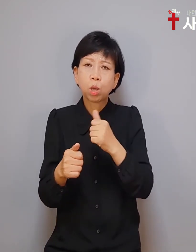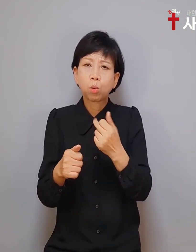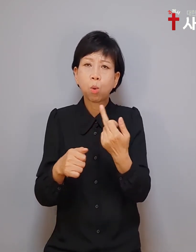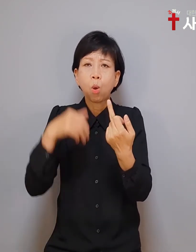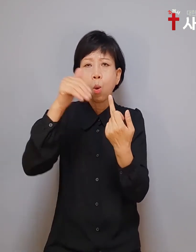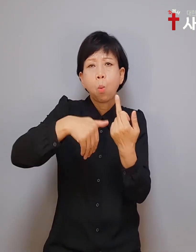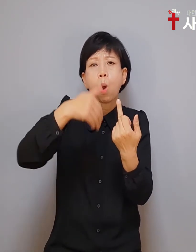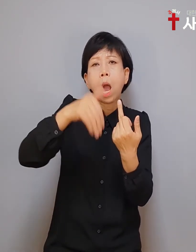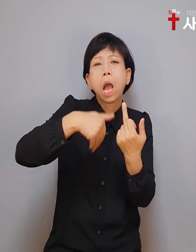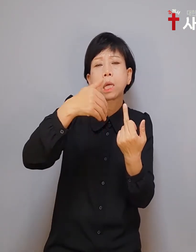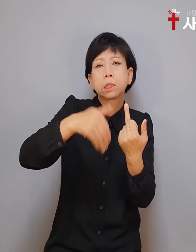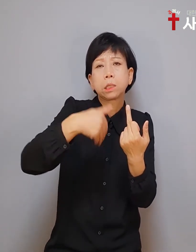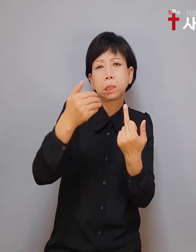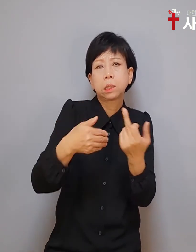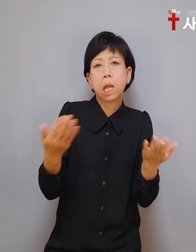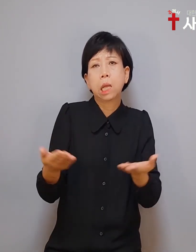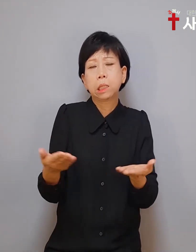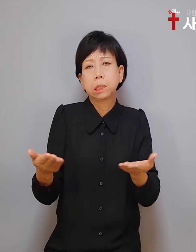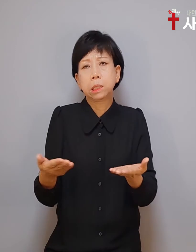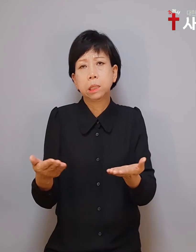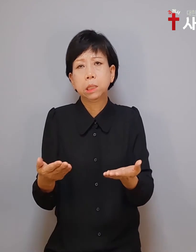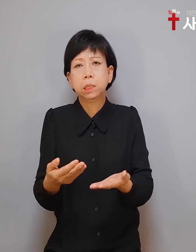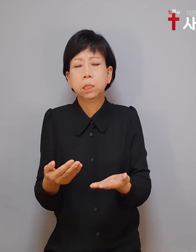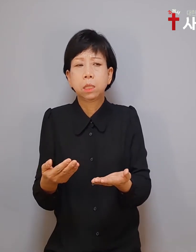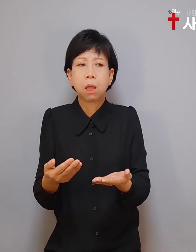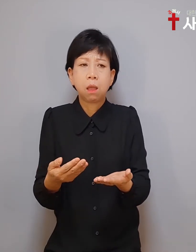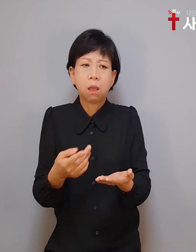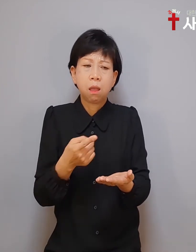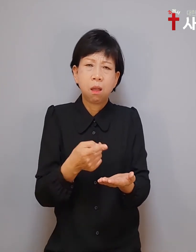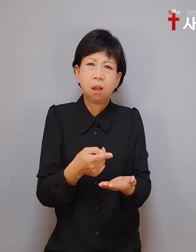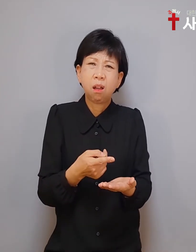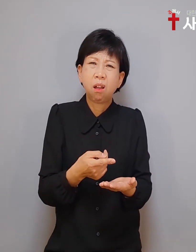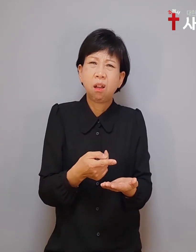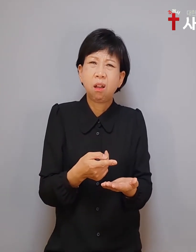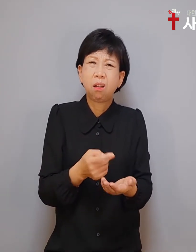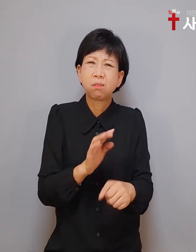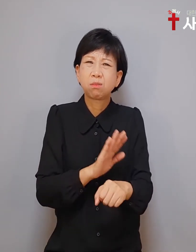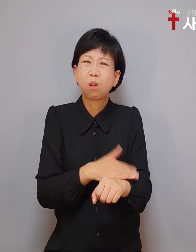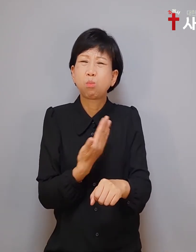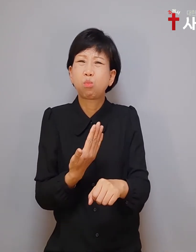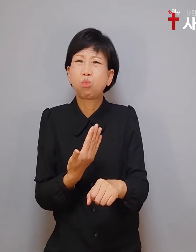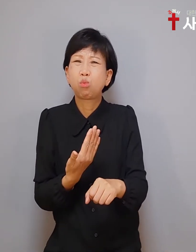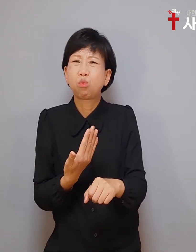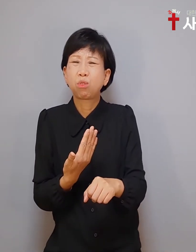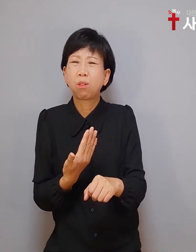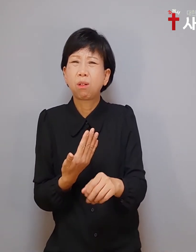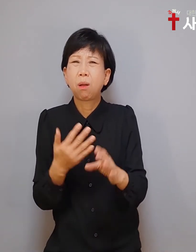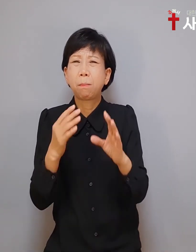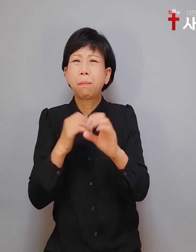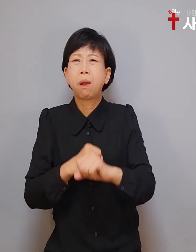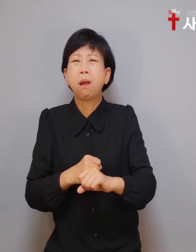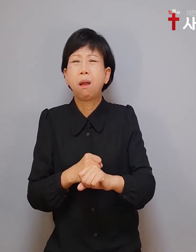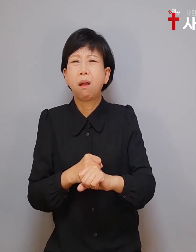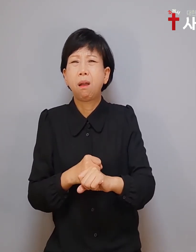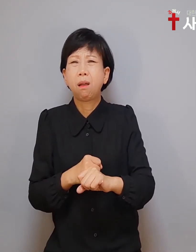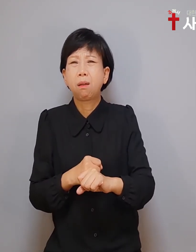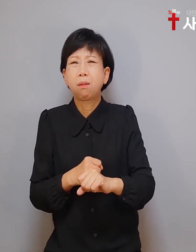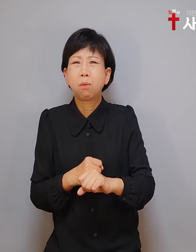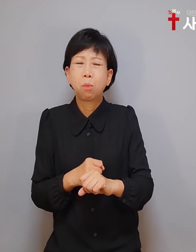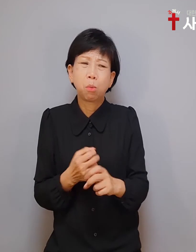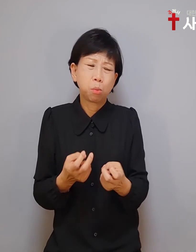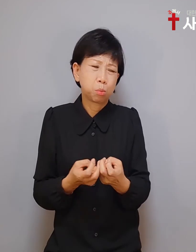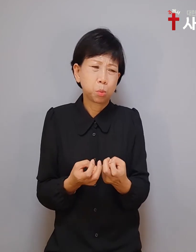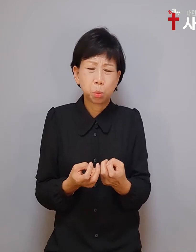광부들은 폭도로 변해서 밀린 임금을 요구하는 거지요. 빚 독촉에 시달리던 록펠러가 너무 괴로워서 극단적인